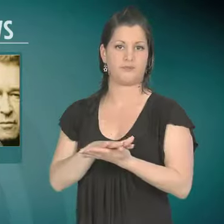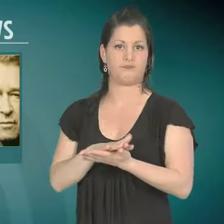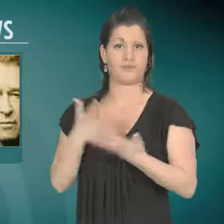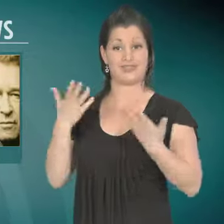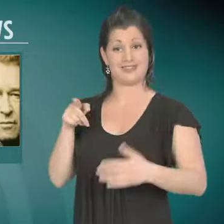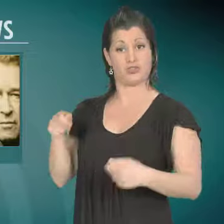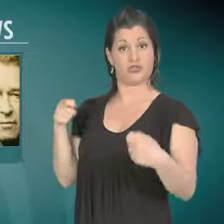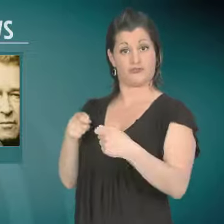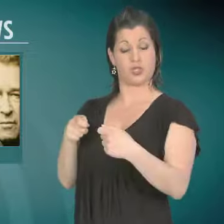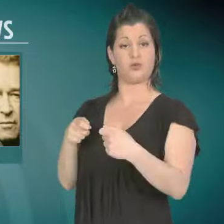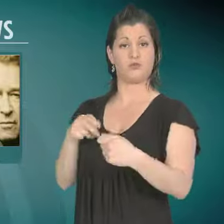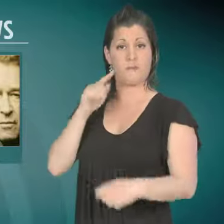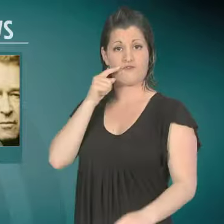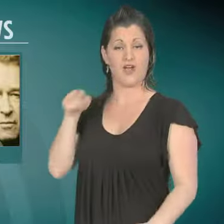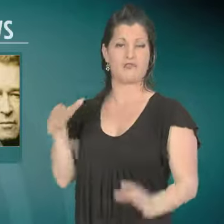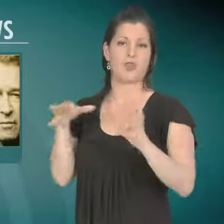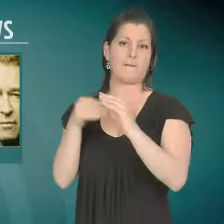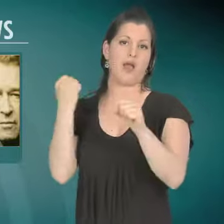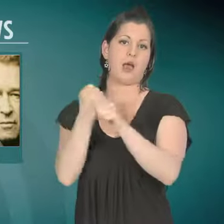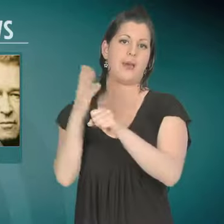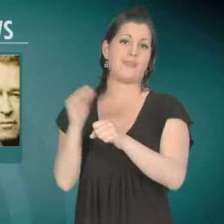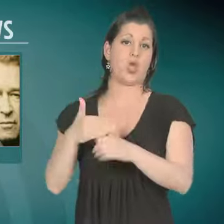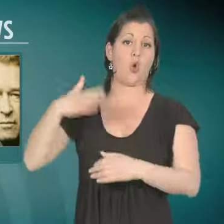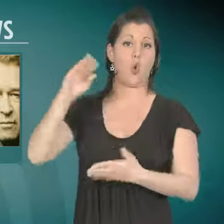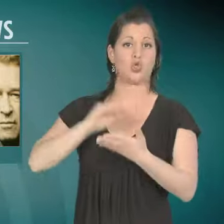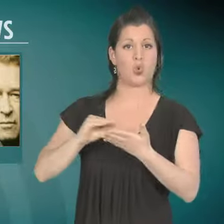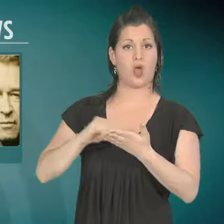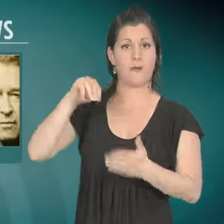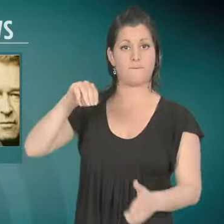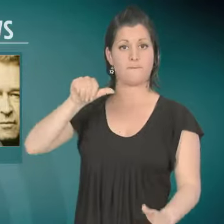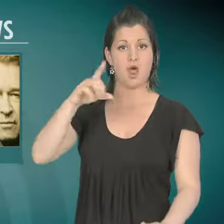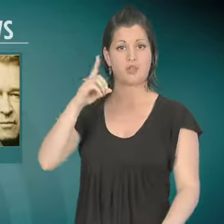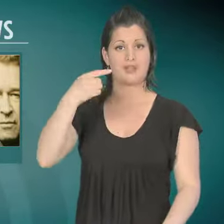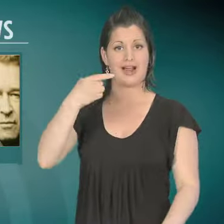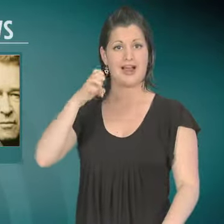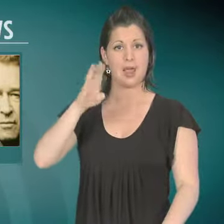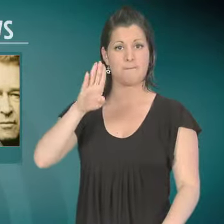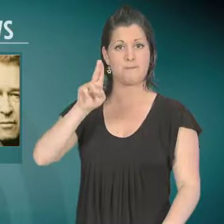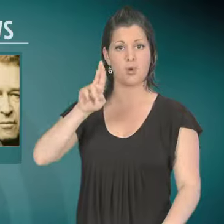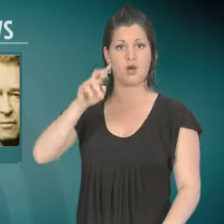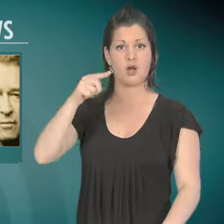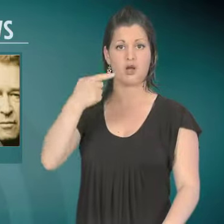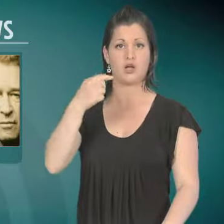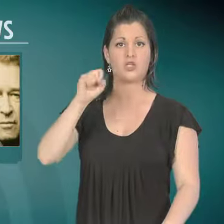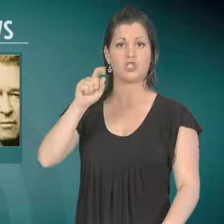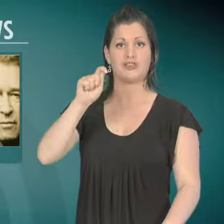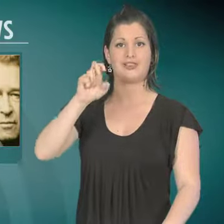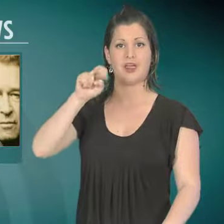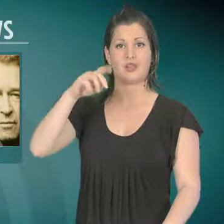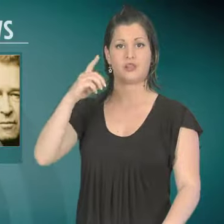meistern. Nun arbeitet diese Stiftung mit der Hochschule Magdeburg-Stendal zusammen.